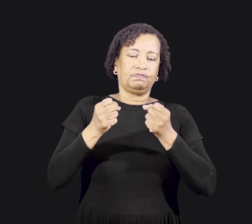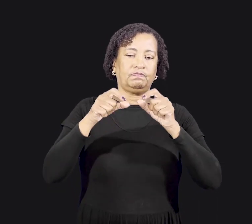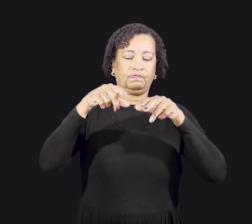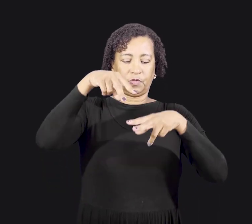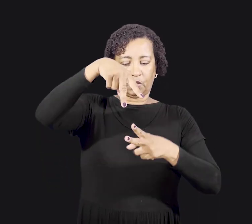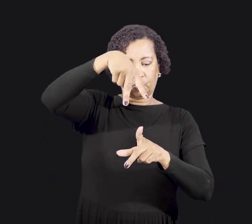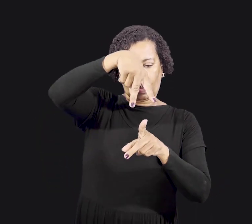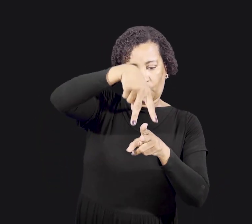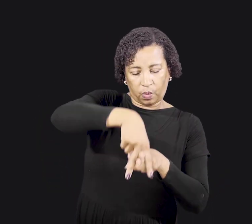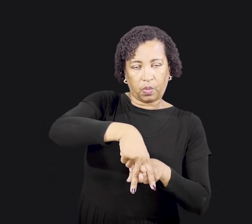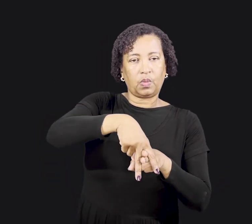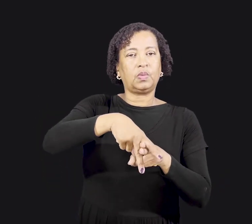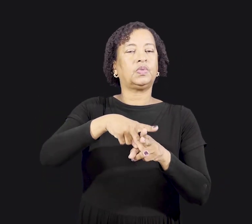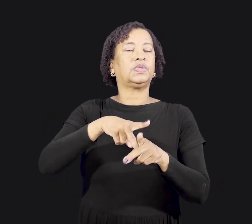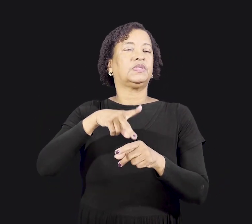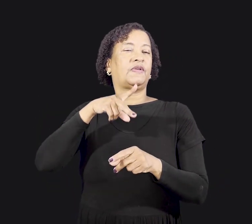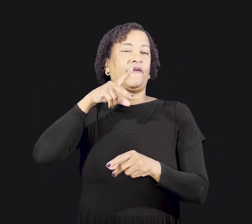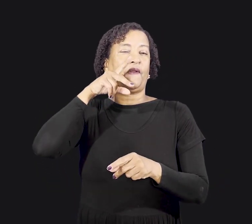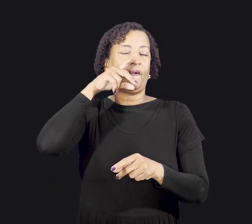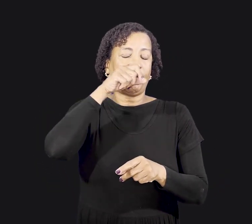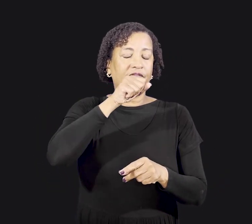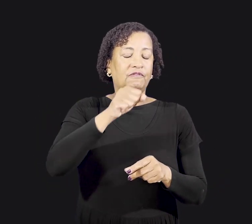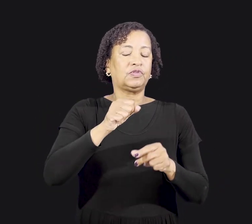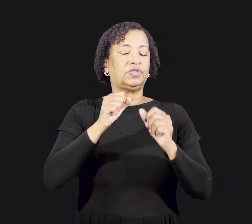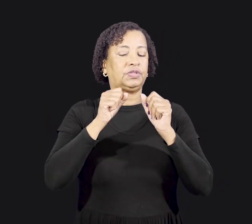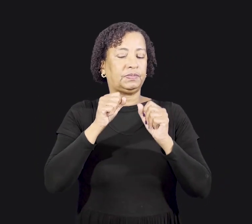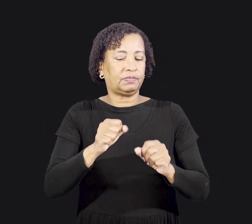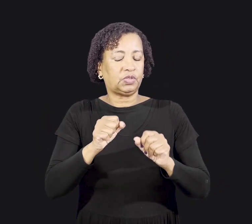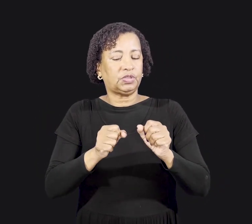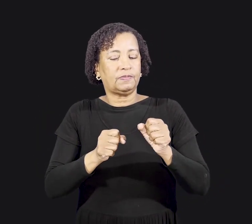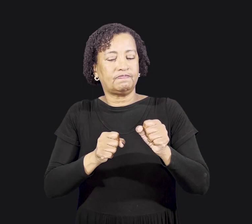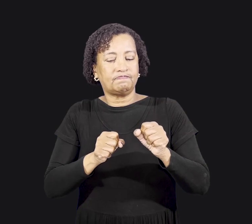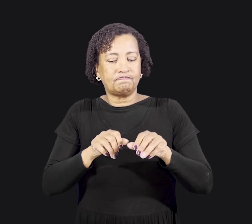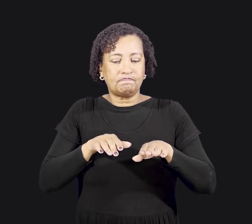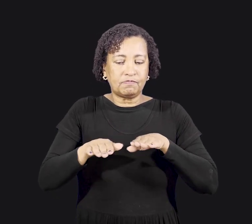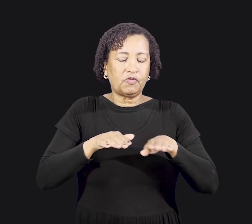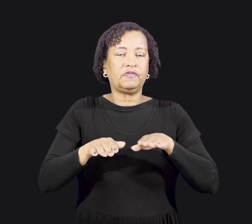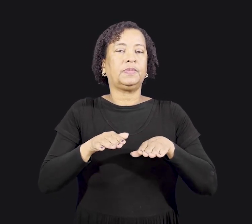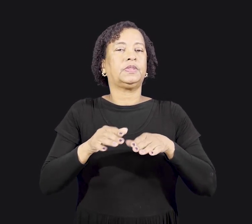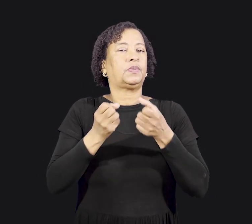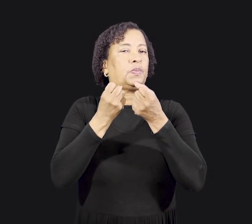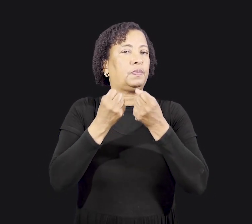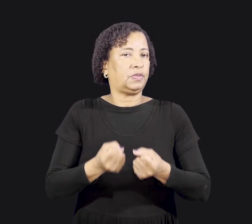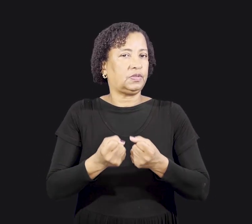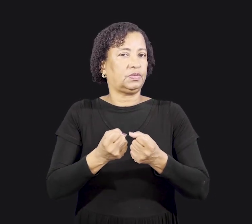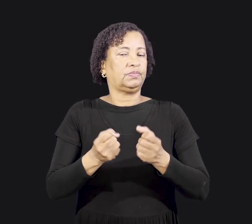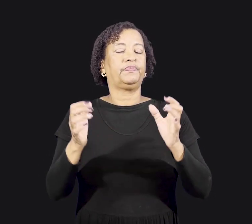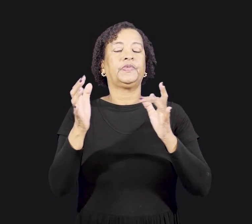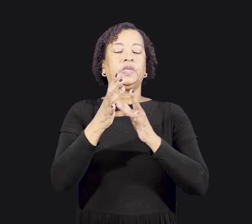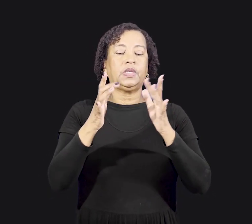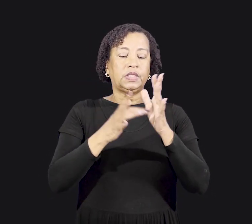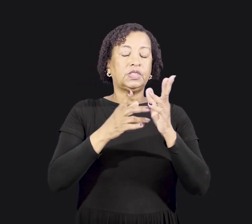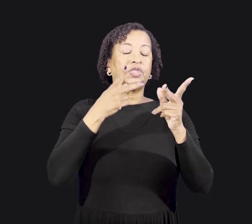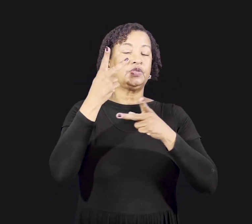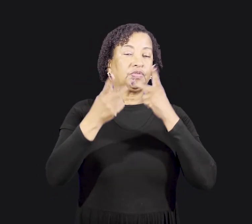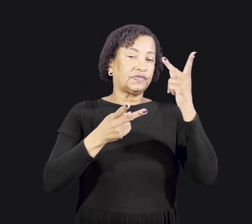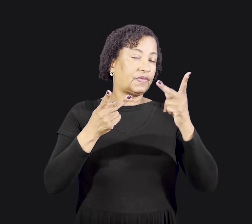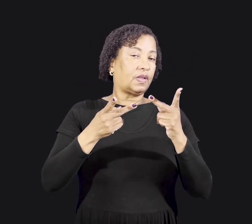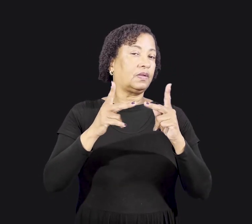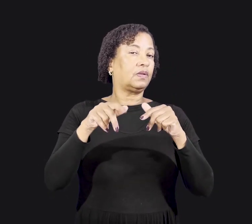boi, toda a sua força é arreada para que ele possa movimentar a carga. É isso que Jesus quer dizer com vinde a mim todos os que estão